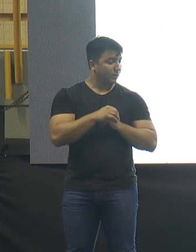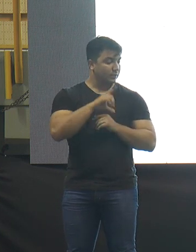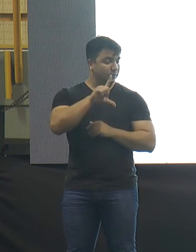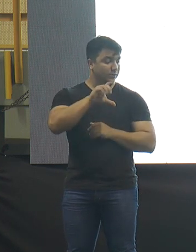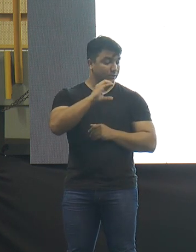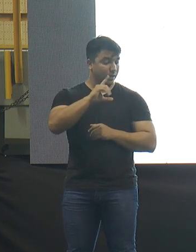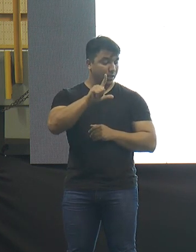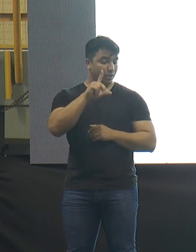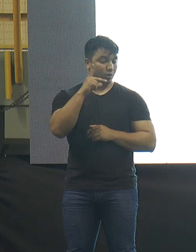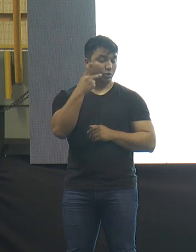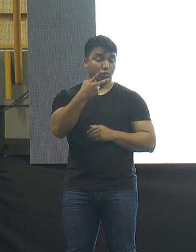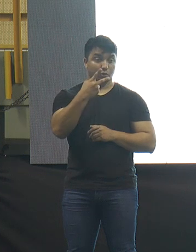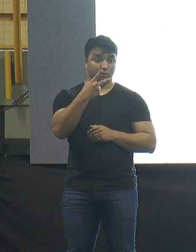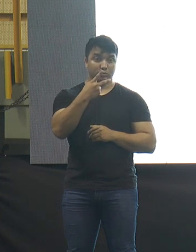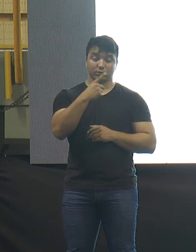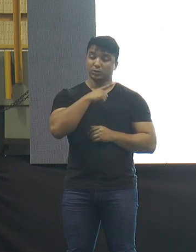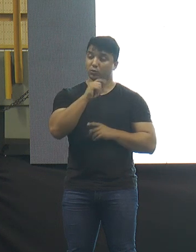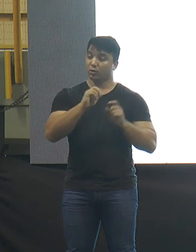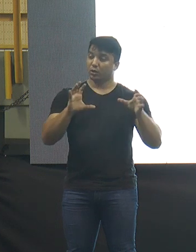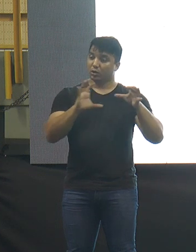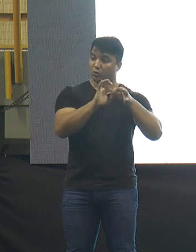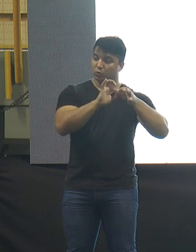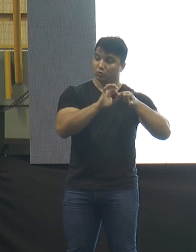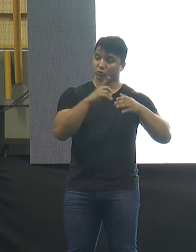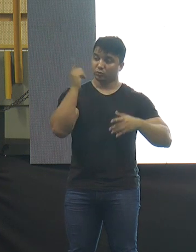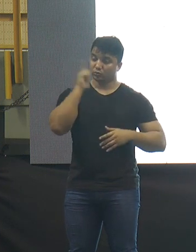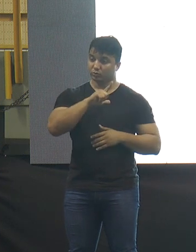tu tem a ligação, ó, entre 2 cloros.